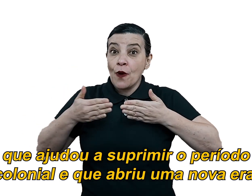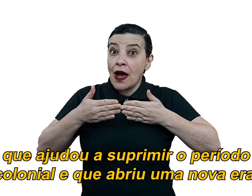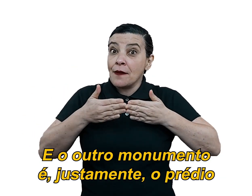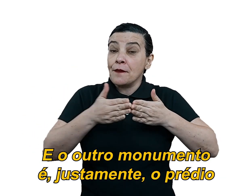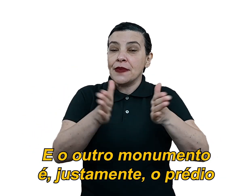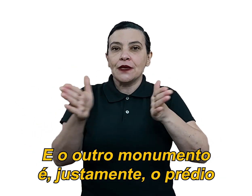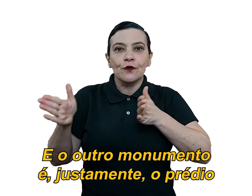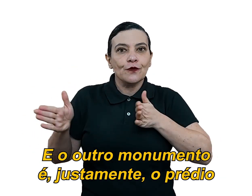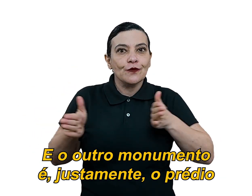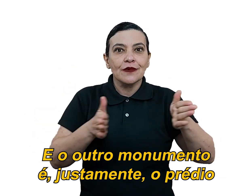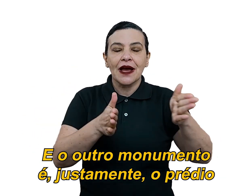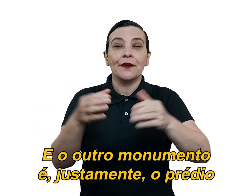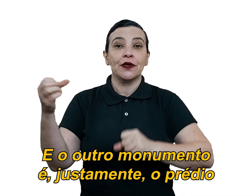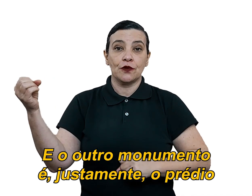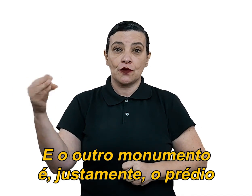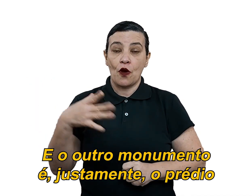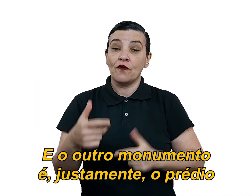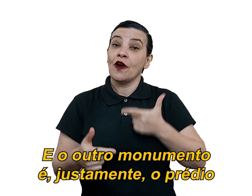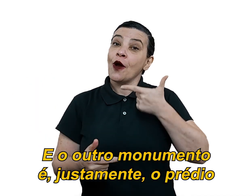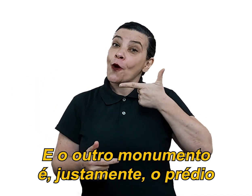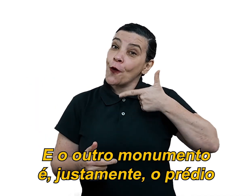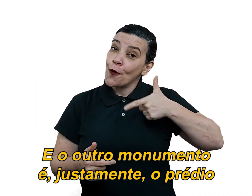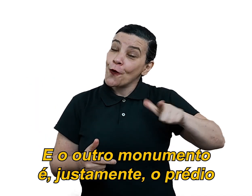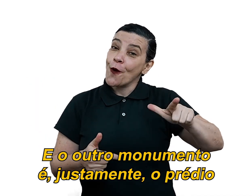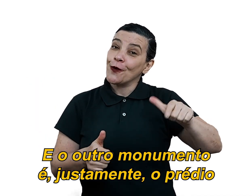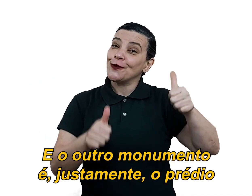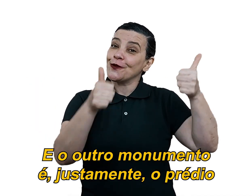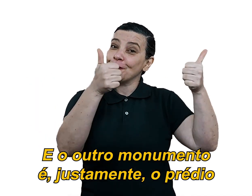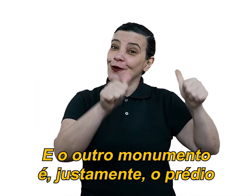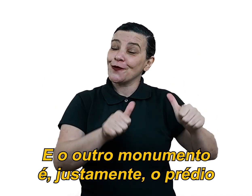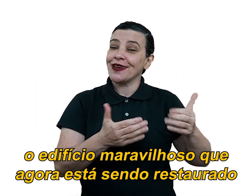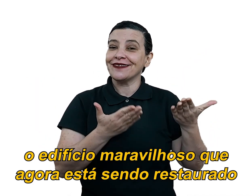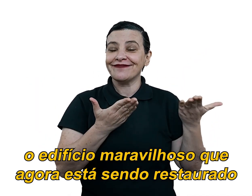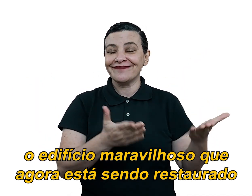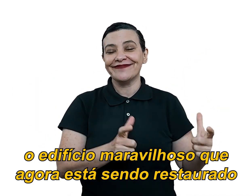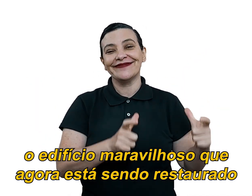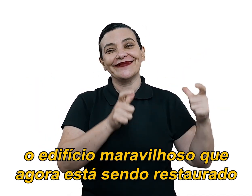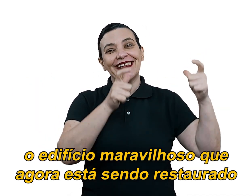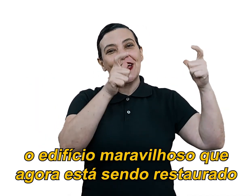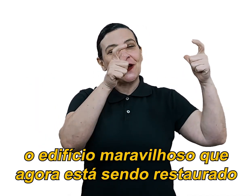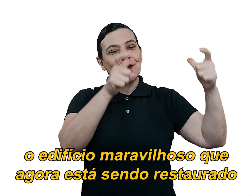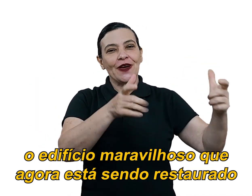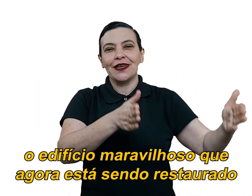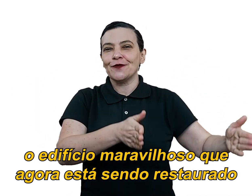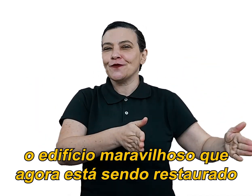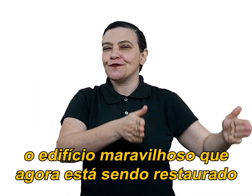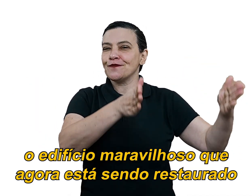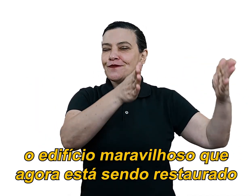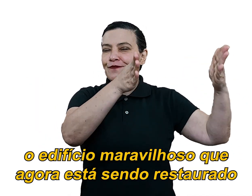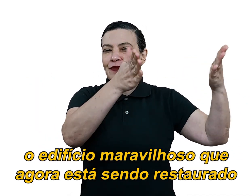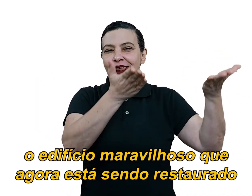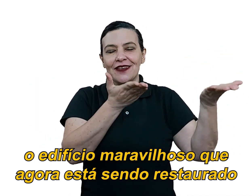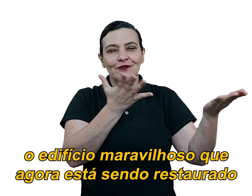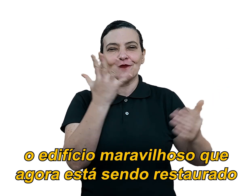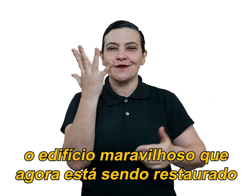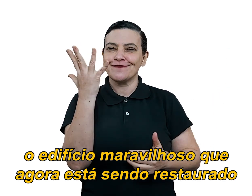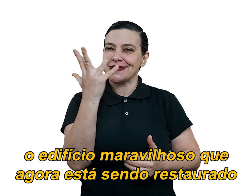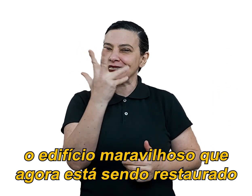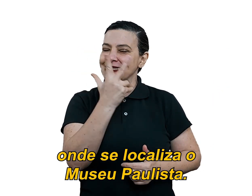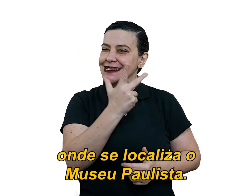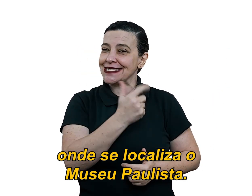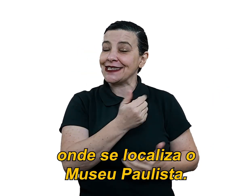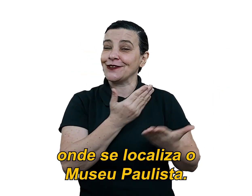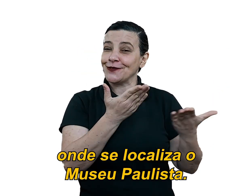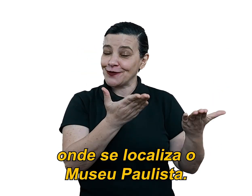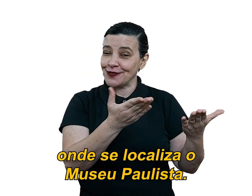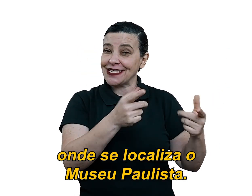nova era. E o outro monumento é justamente o prédio, o edifício maravilhoso, que agora está sendo